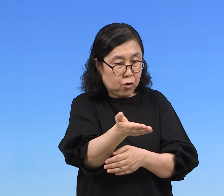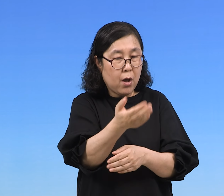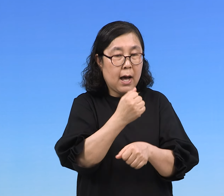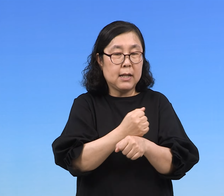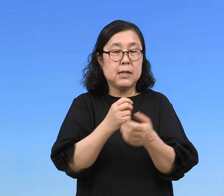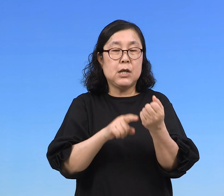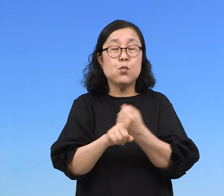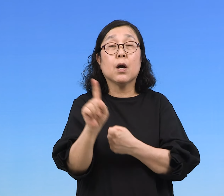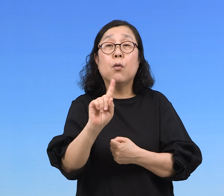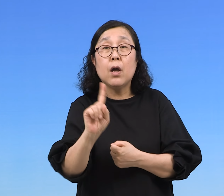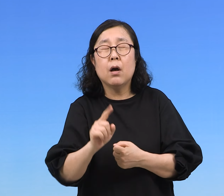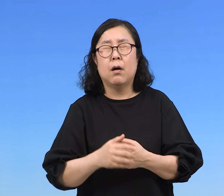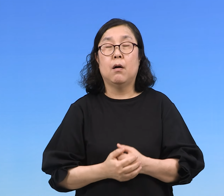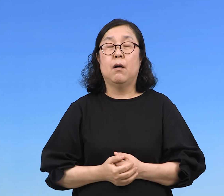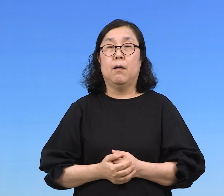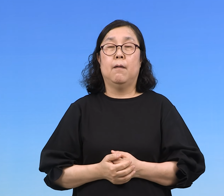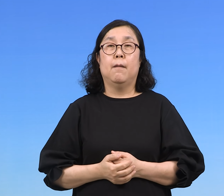왜 그렇게 하시는 겁니까?